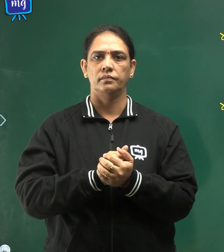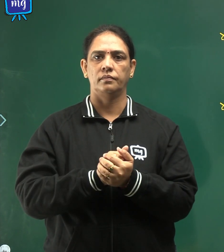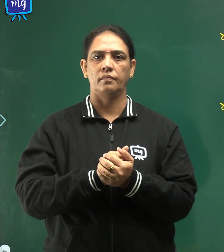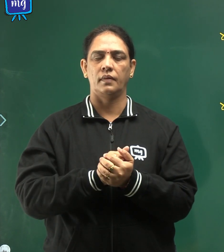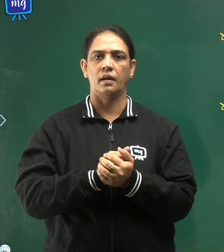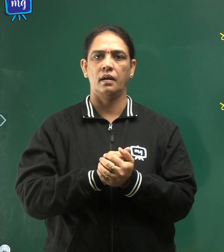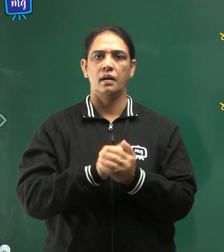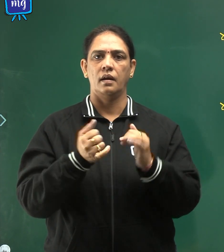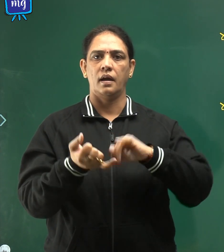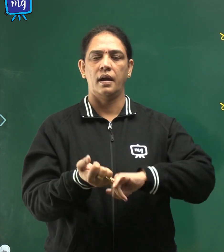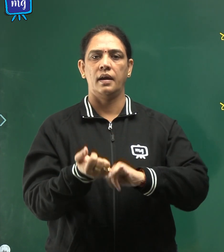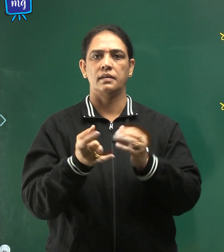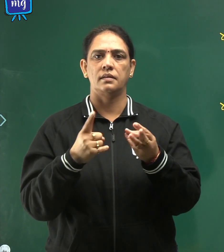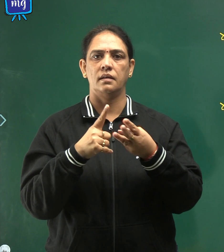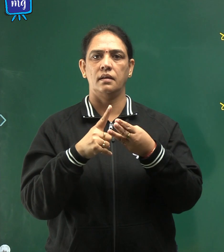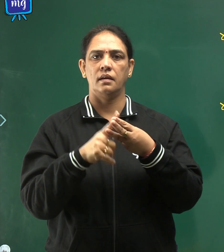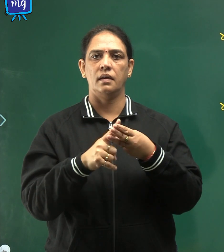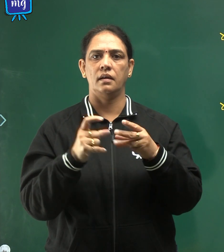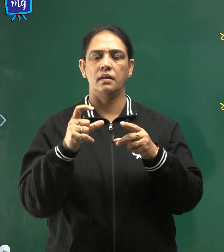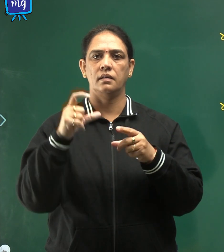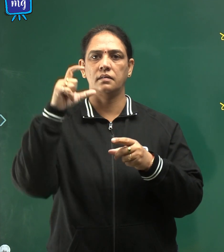त्रिज्य खंडों में